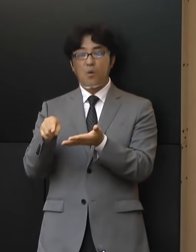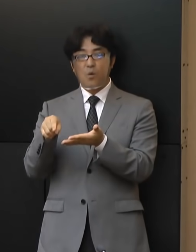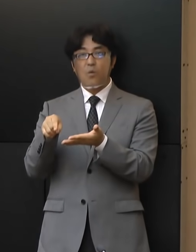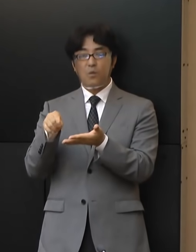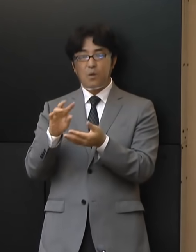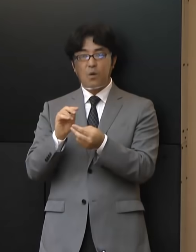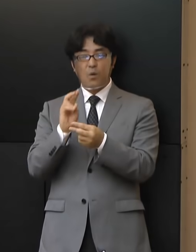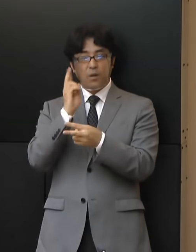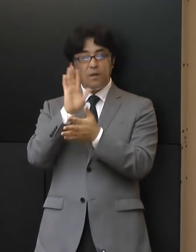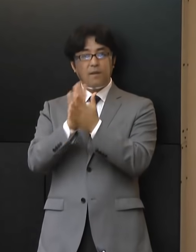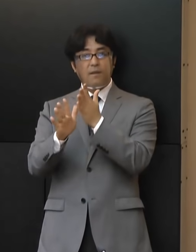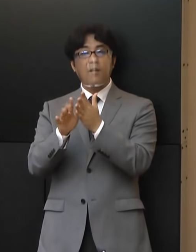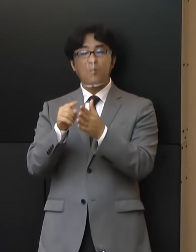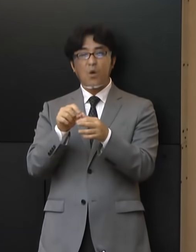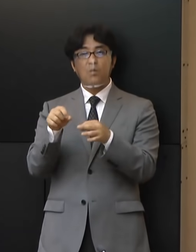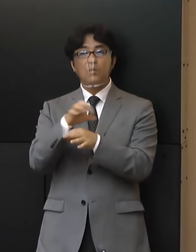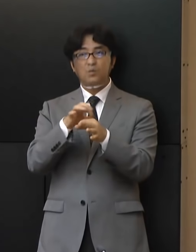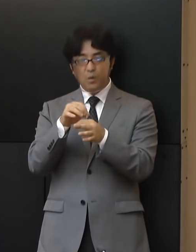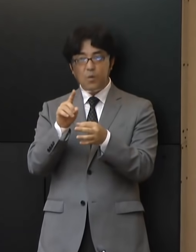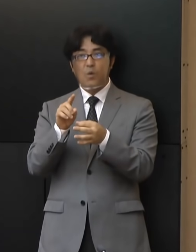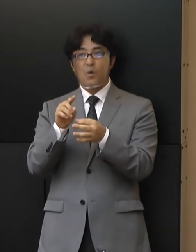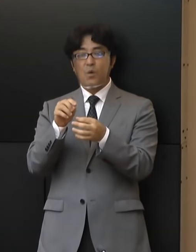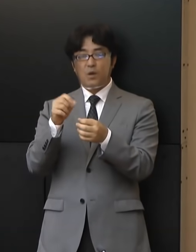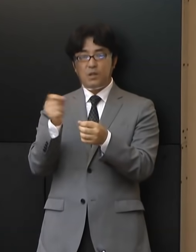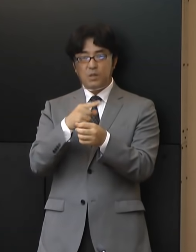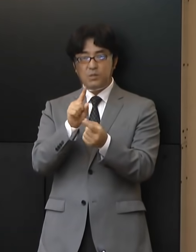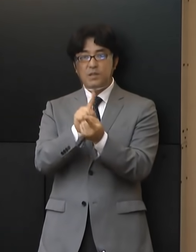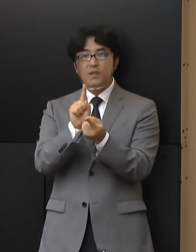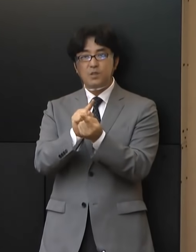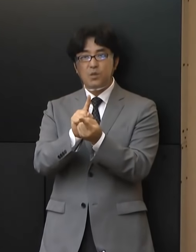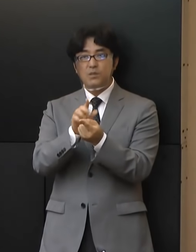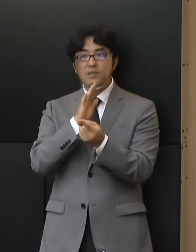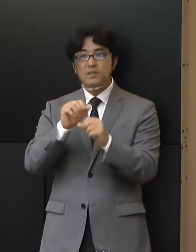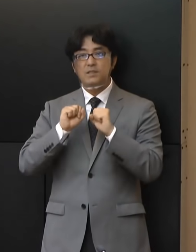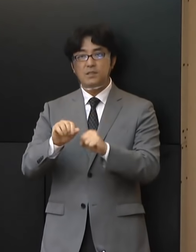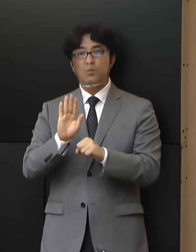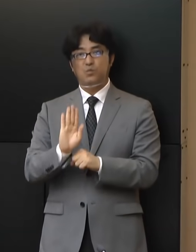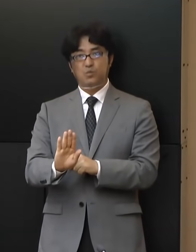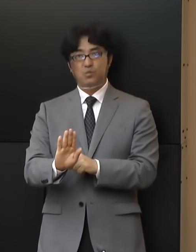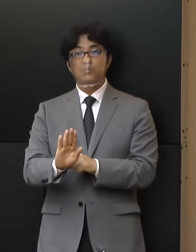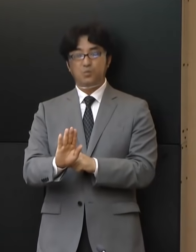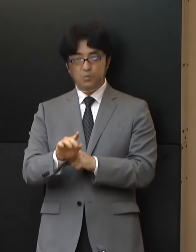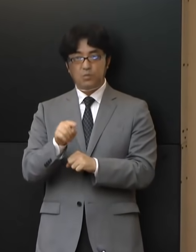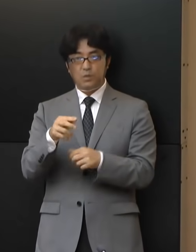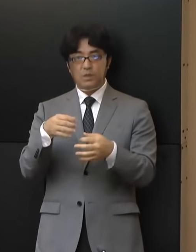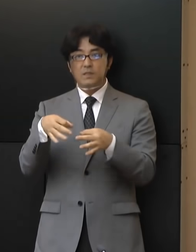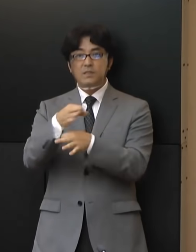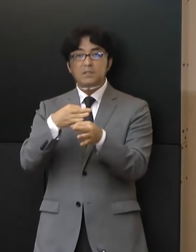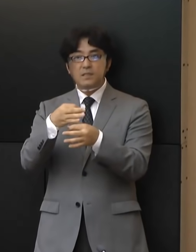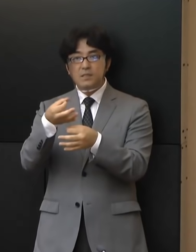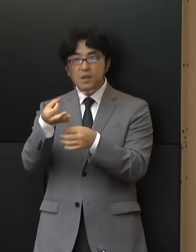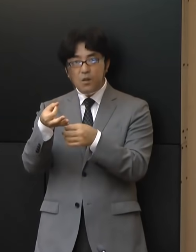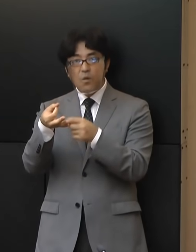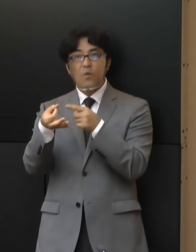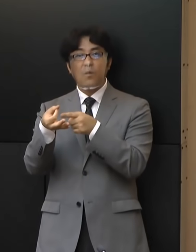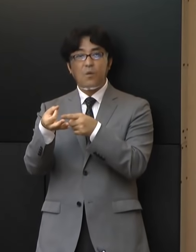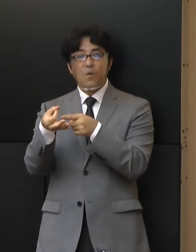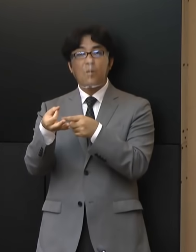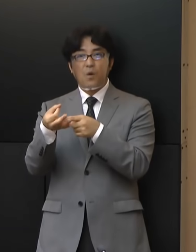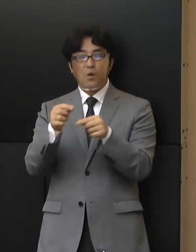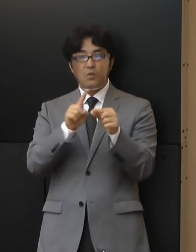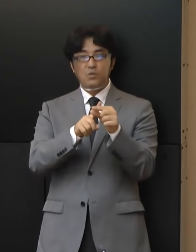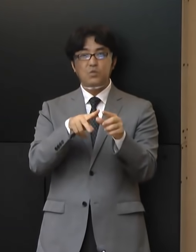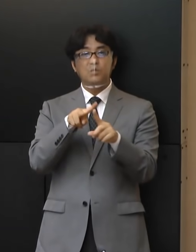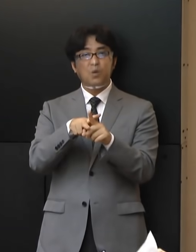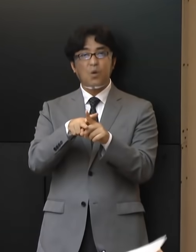県の特殊事情を踏まえた緊急対策を実施しています。で、資金繰りの支援などについては、中小企業